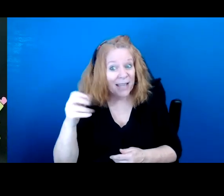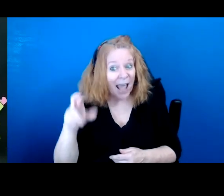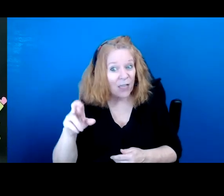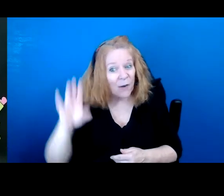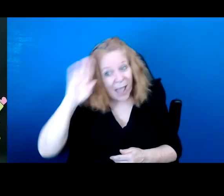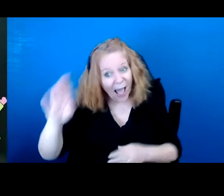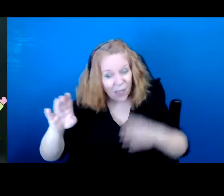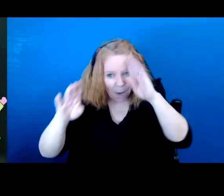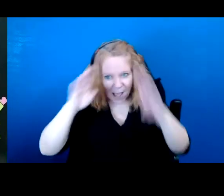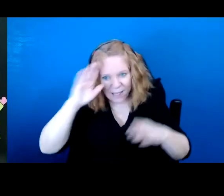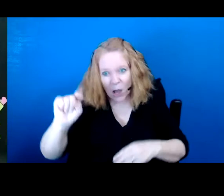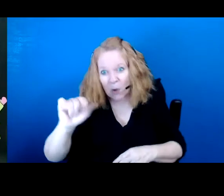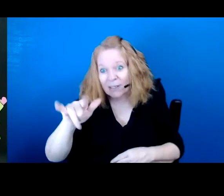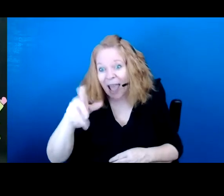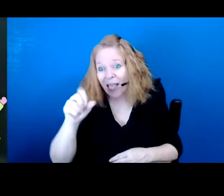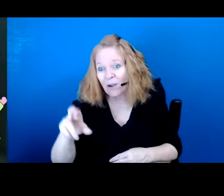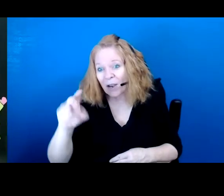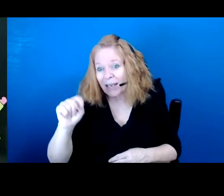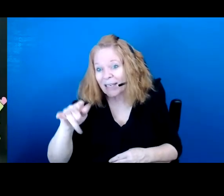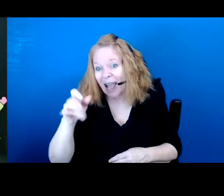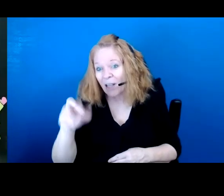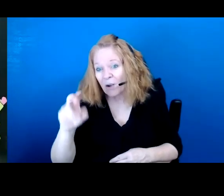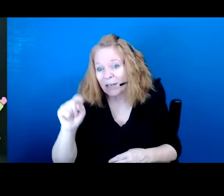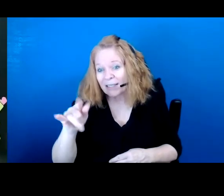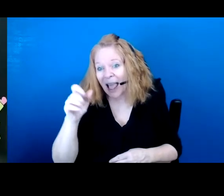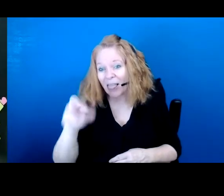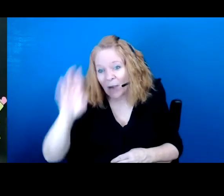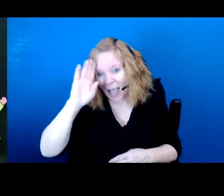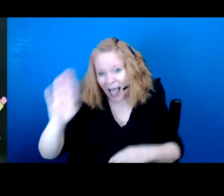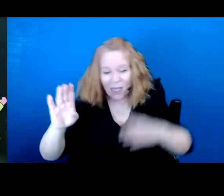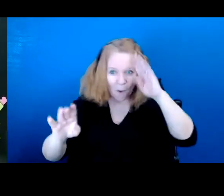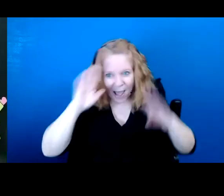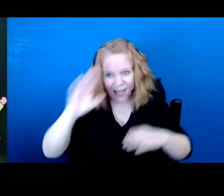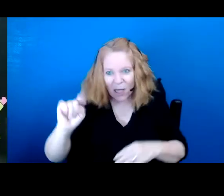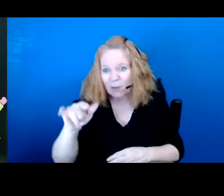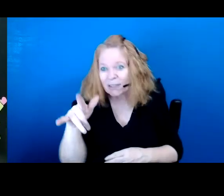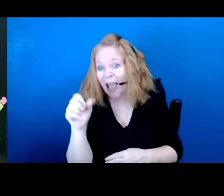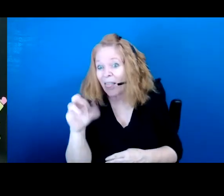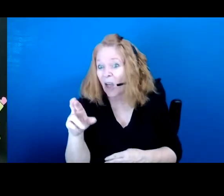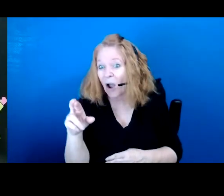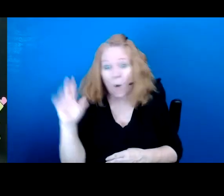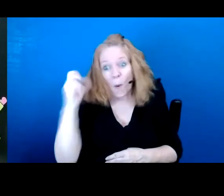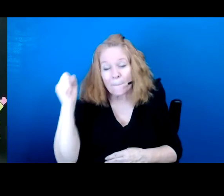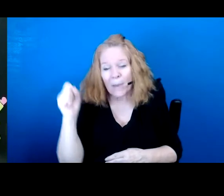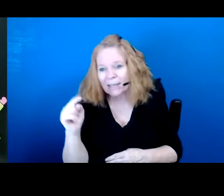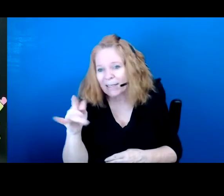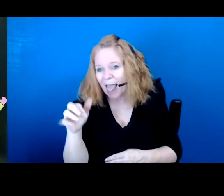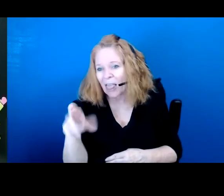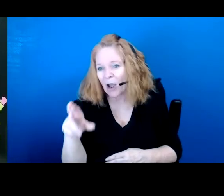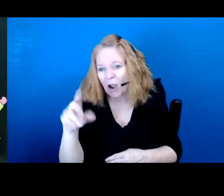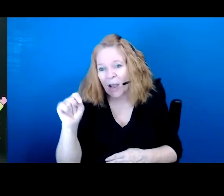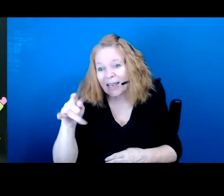saludos saludos saludos tráilers saludos saludos saludos tyler saludos